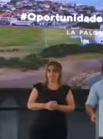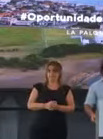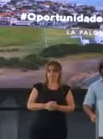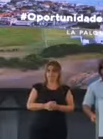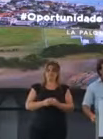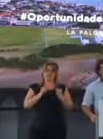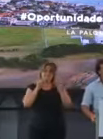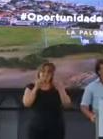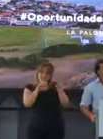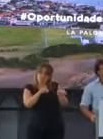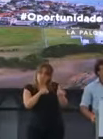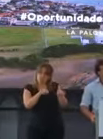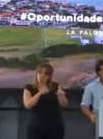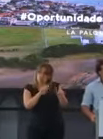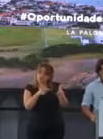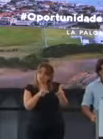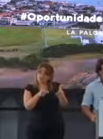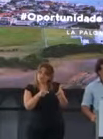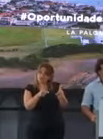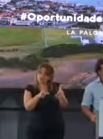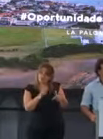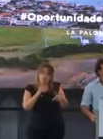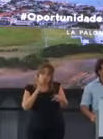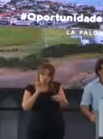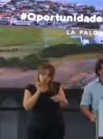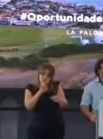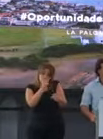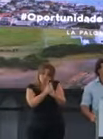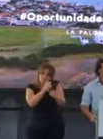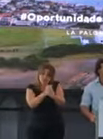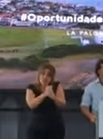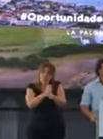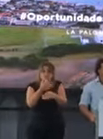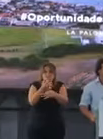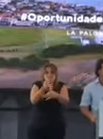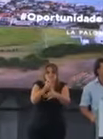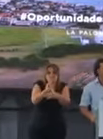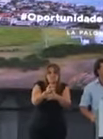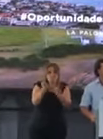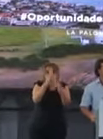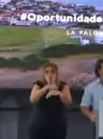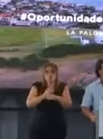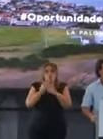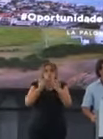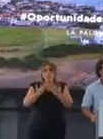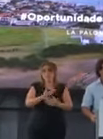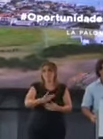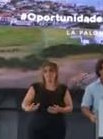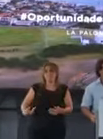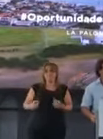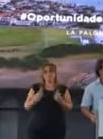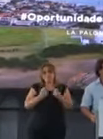Y si vos no tenés las herramientas en tu aula y si vos no das bien las clases, yo no puedo ser buen presidente. Bien,